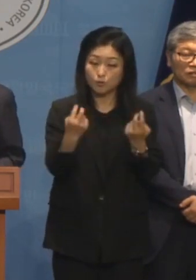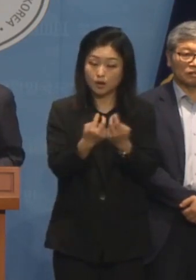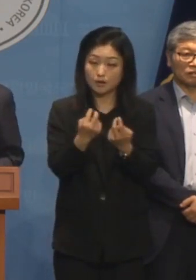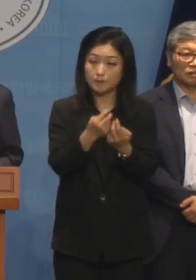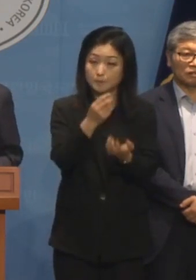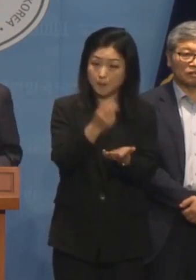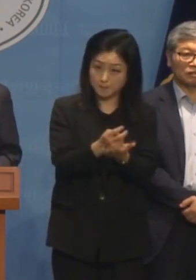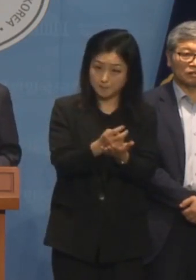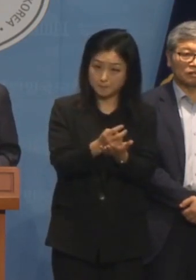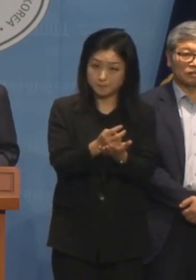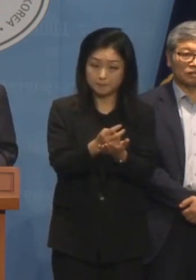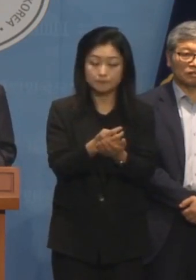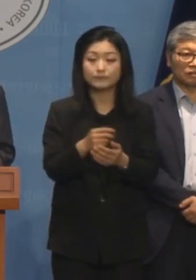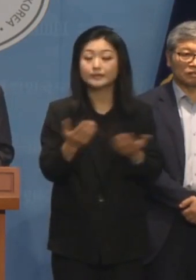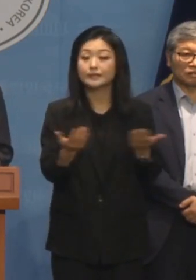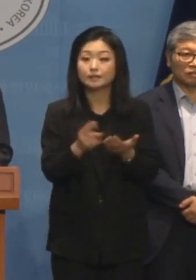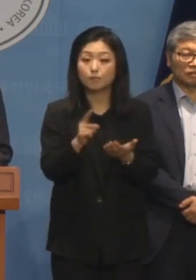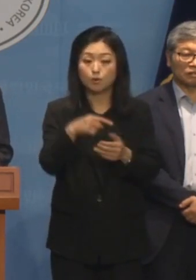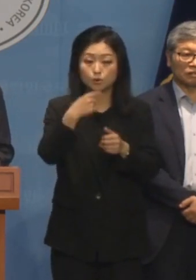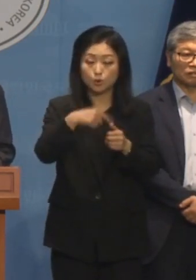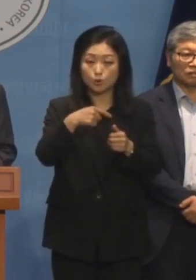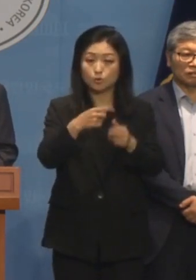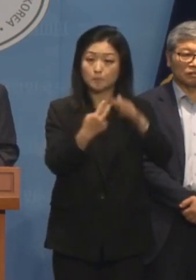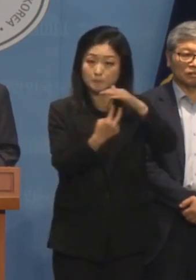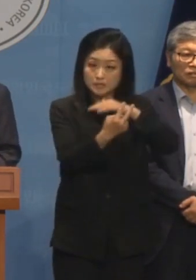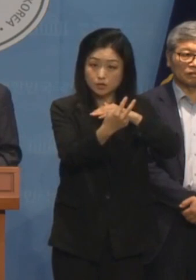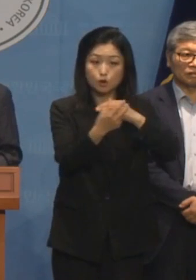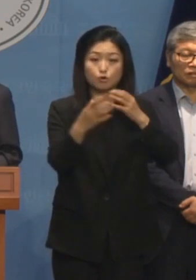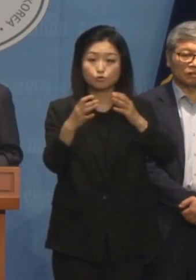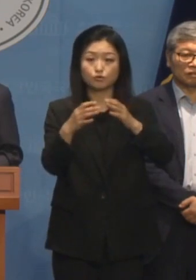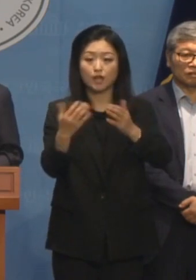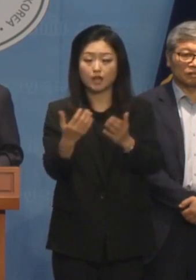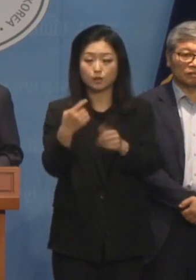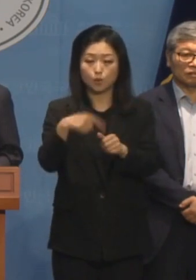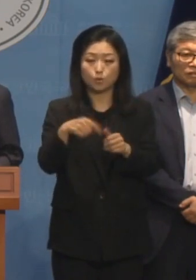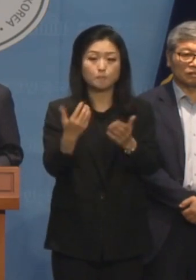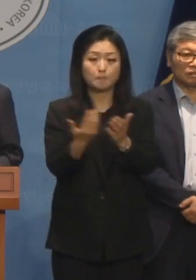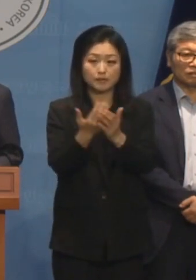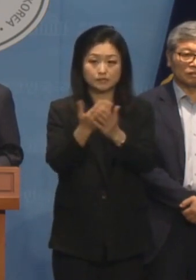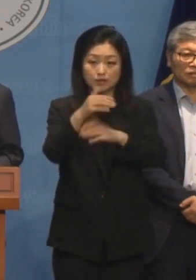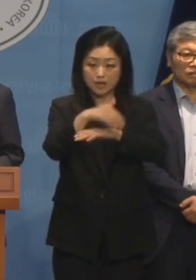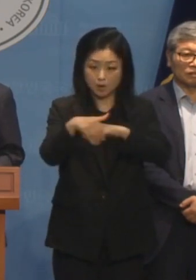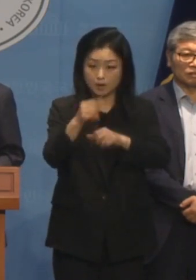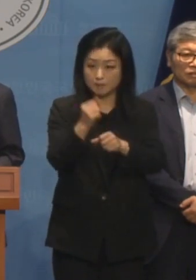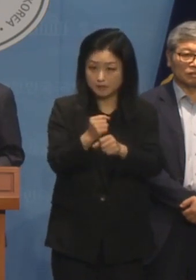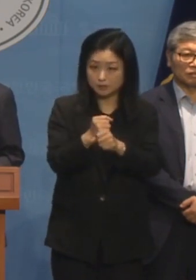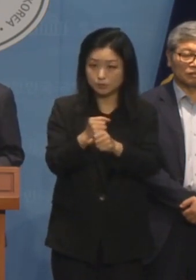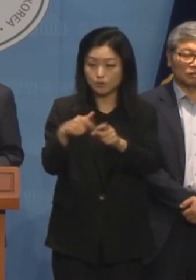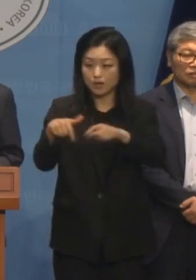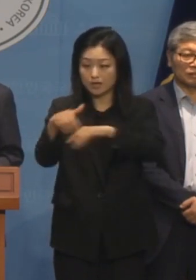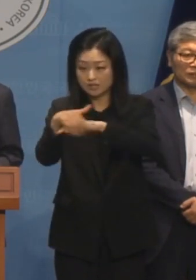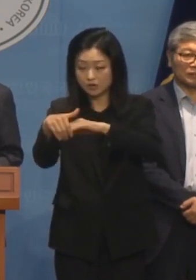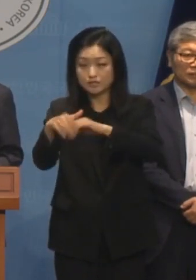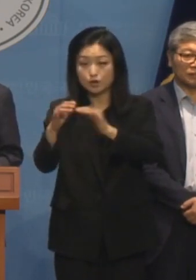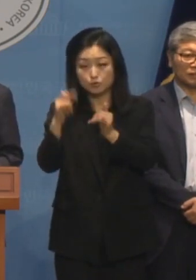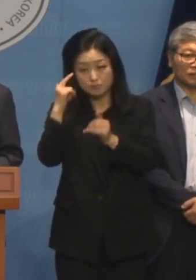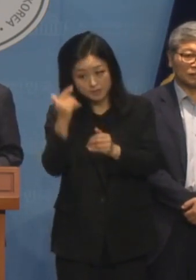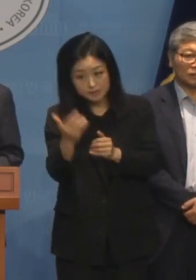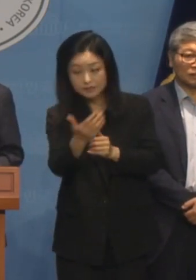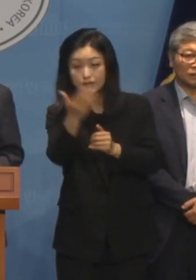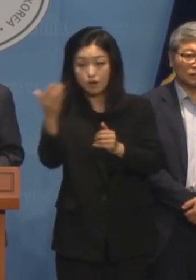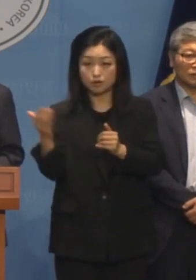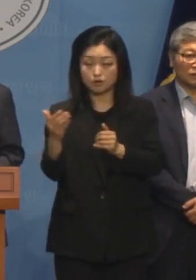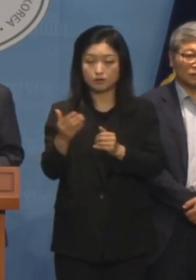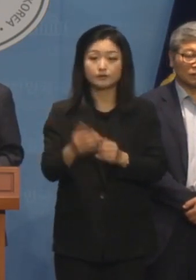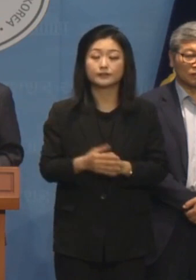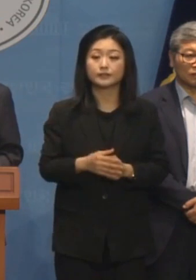법률에 따르면 그 업무는 교육비전, 국가교육발전계획 수립, 교육 정책에 대한 국민 의렴, 수렴